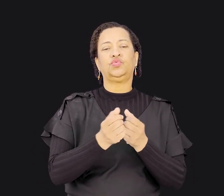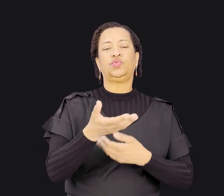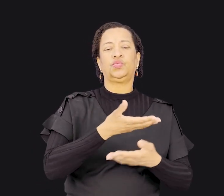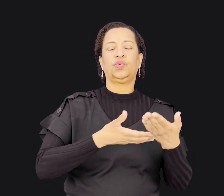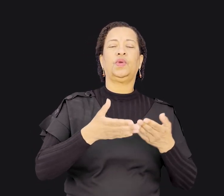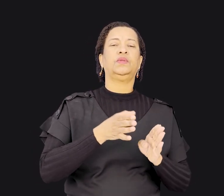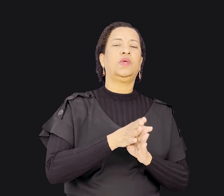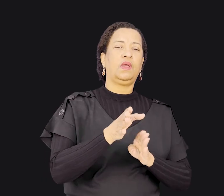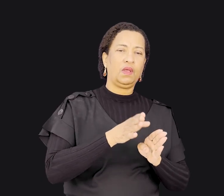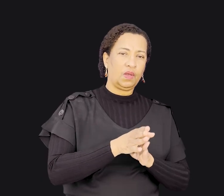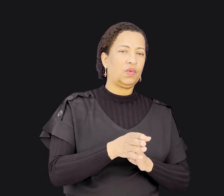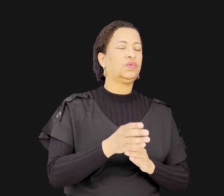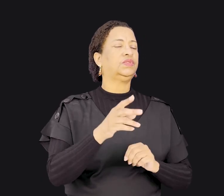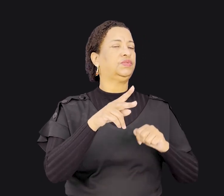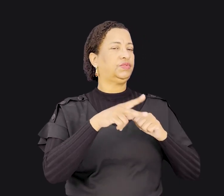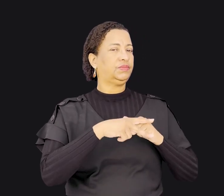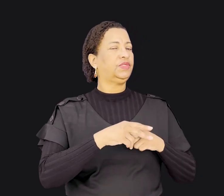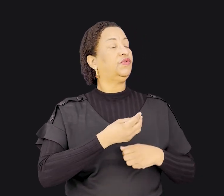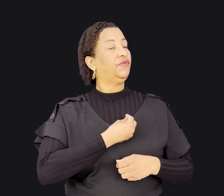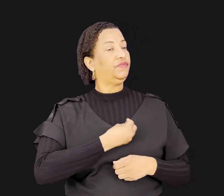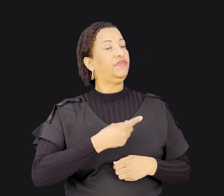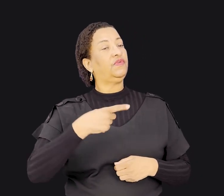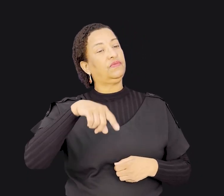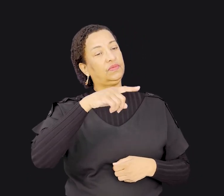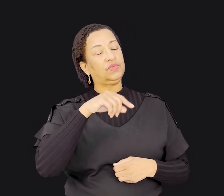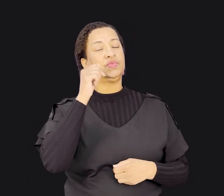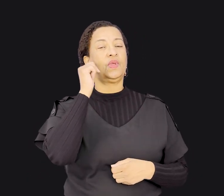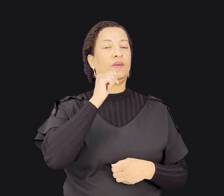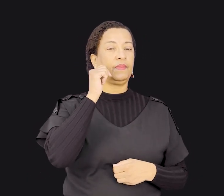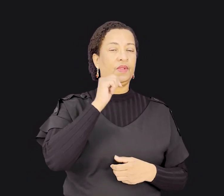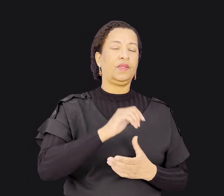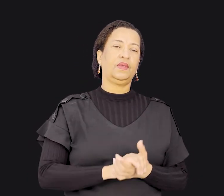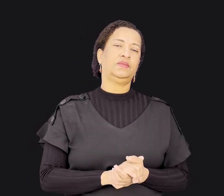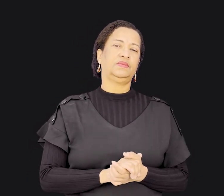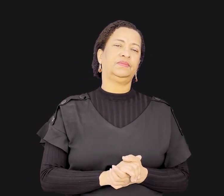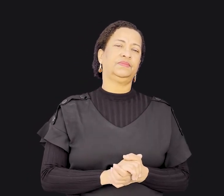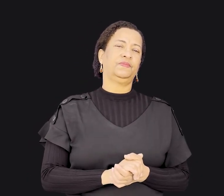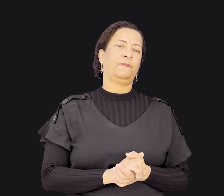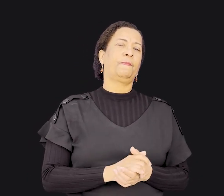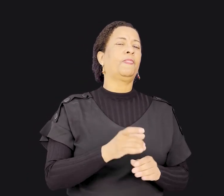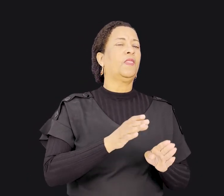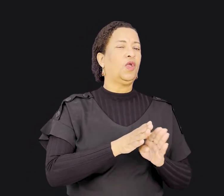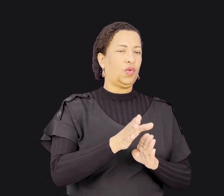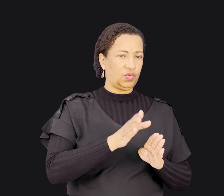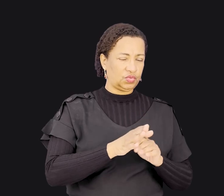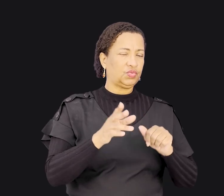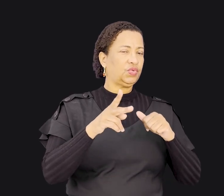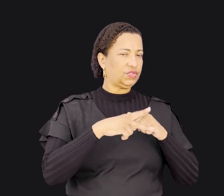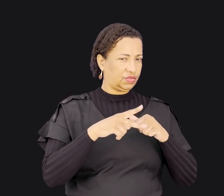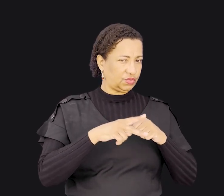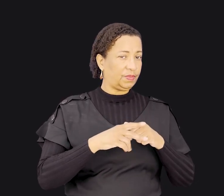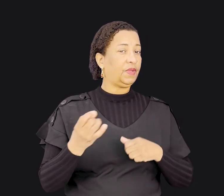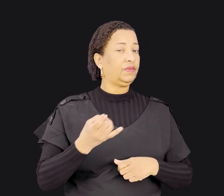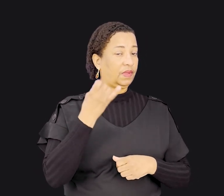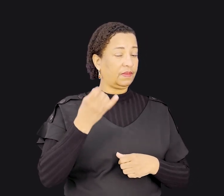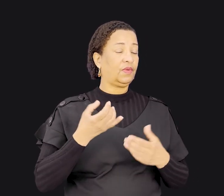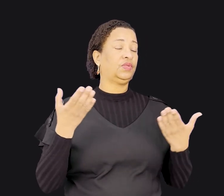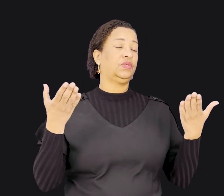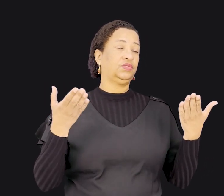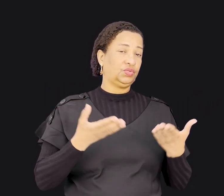Pedro. Convivam com suas mulheres. Tire da cabeça que os conselhos de Pedro não funcionam mais para os dias de hoje. O conselho para o